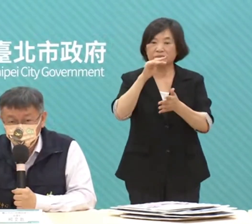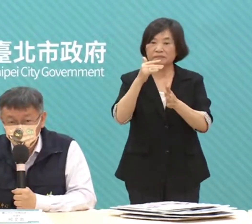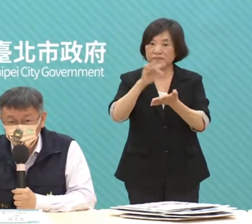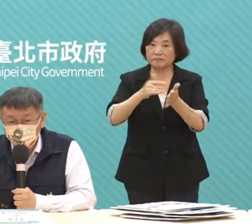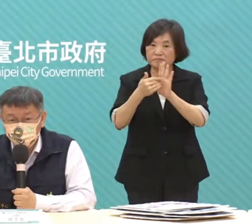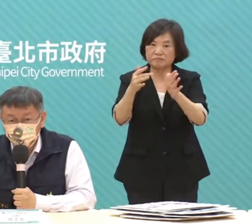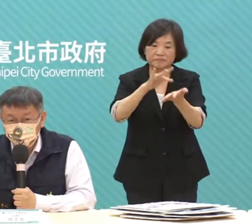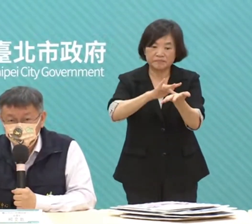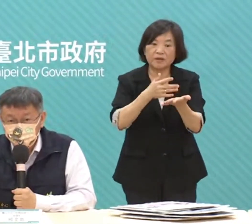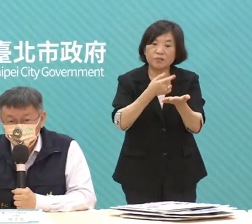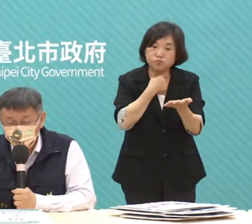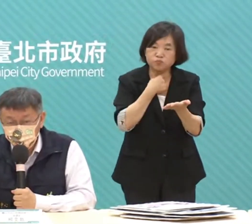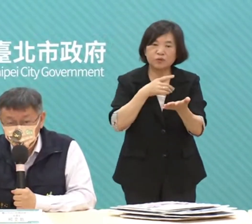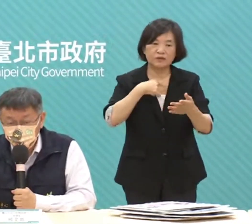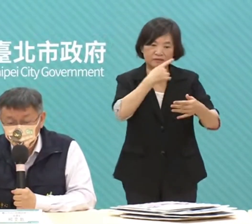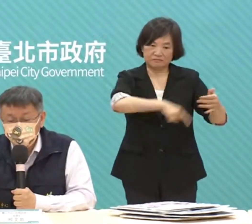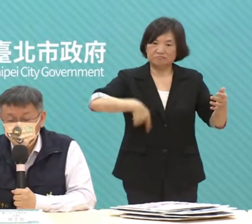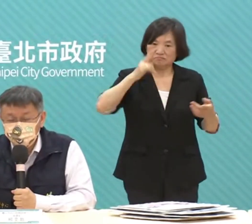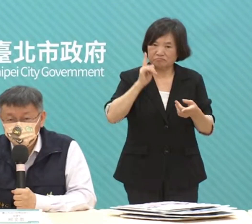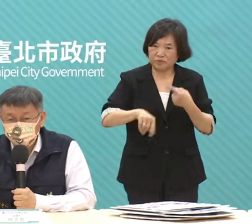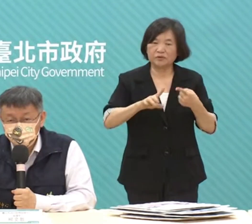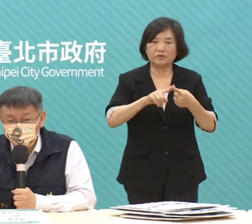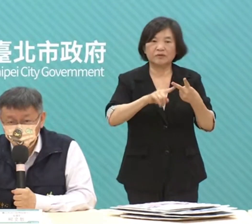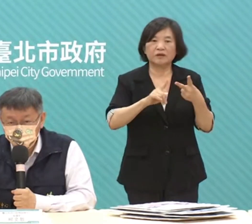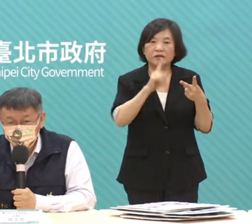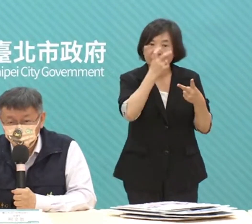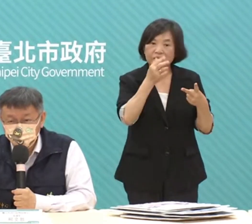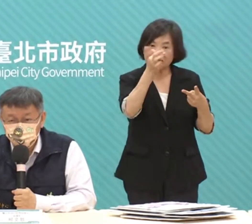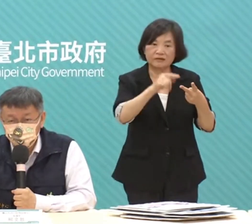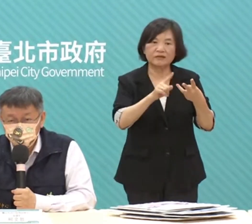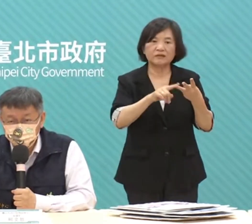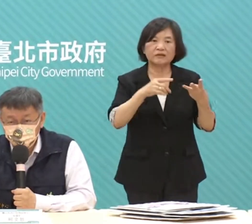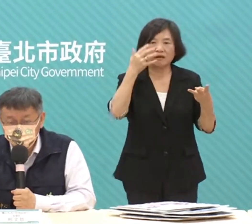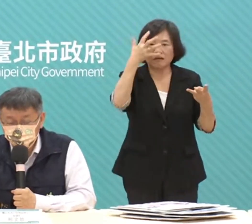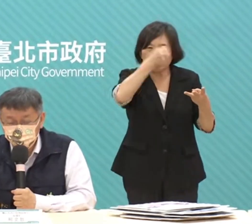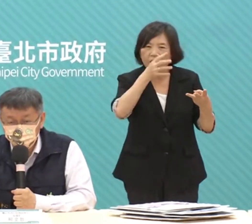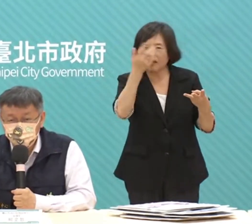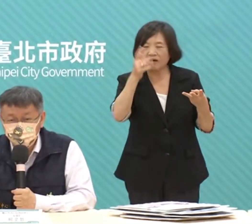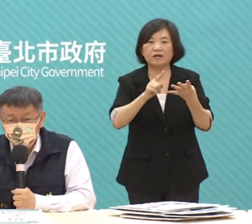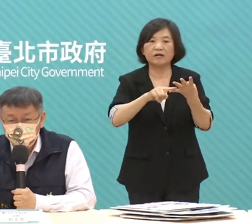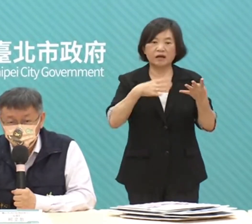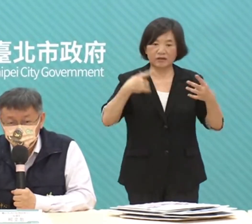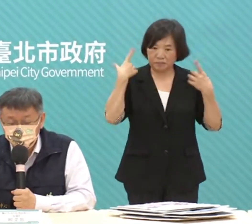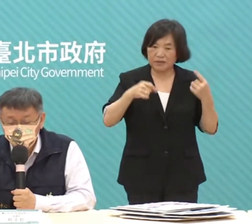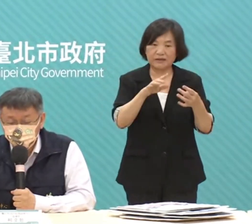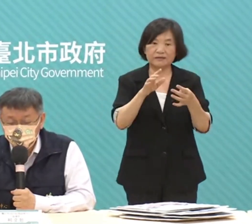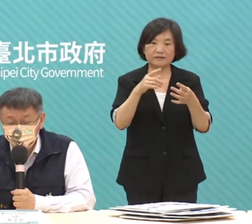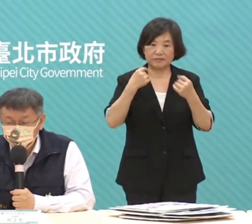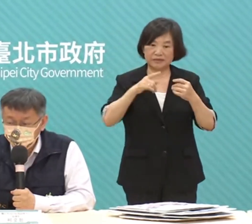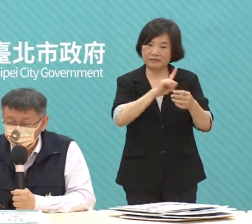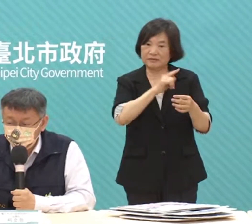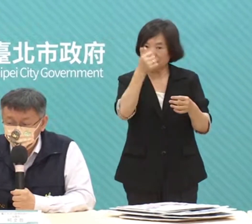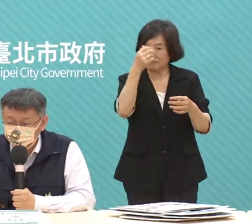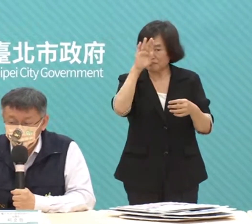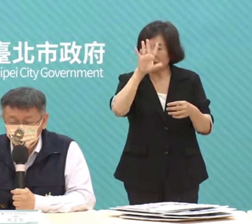哦，有症状，快筛阳，符合适应症，排除禁忌症，然后再解决那